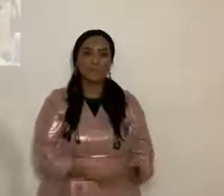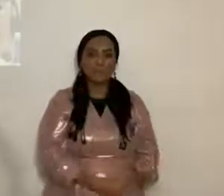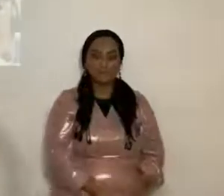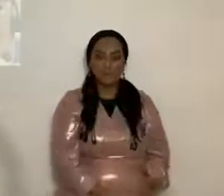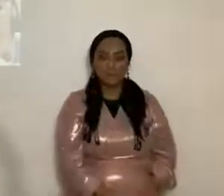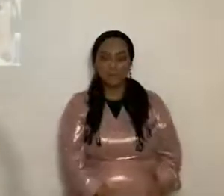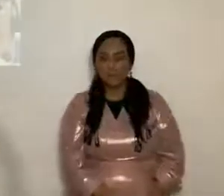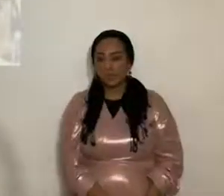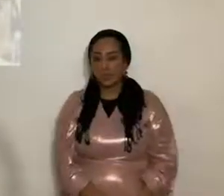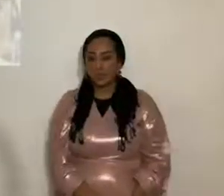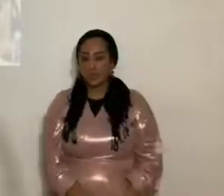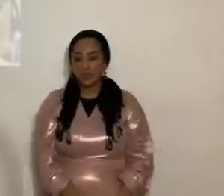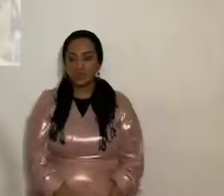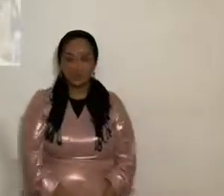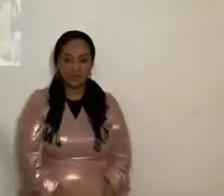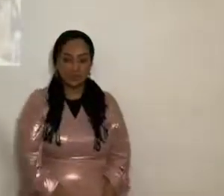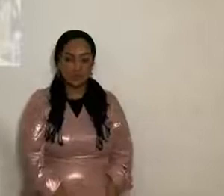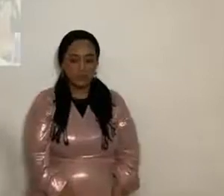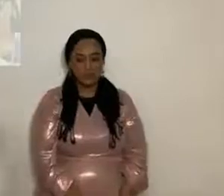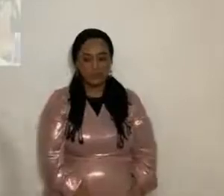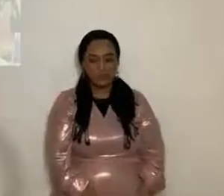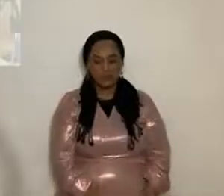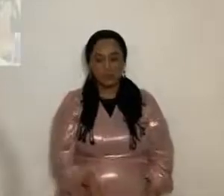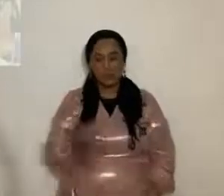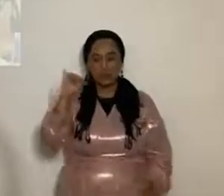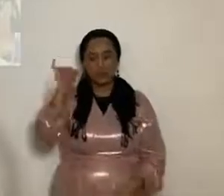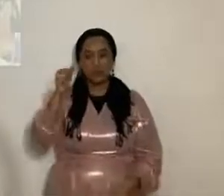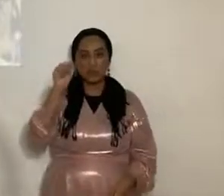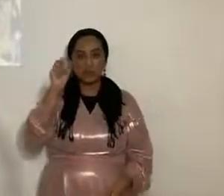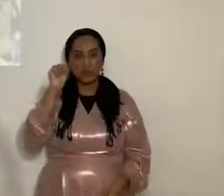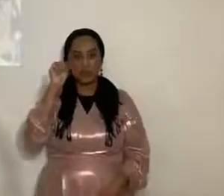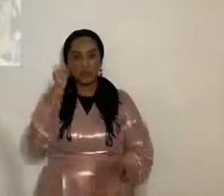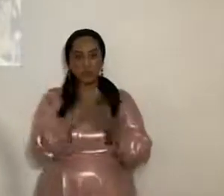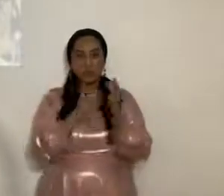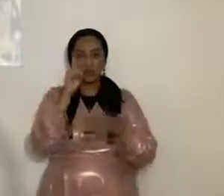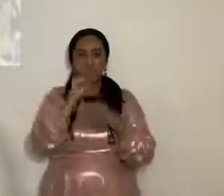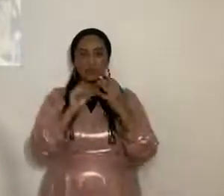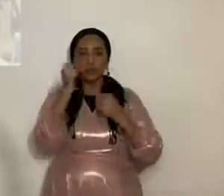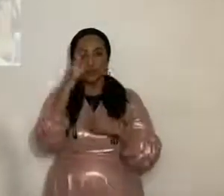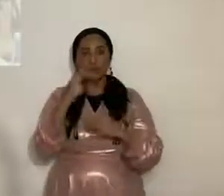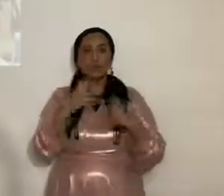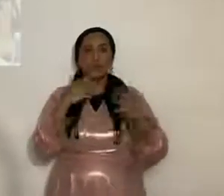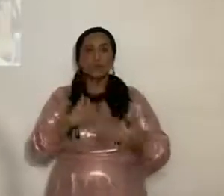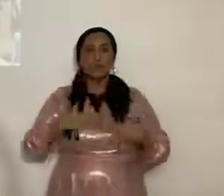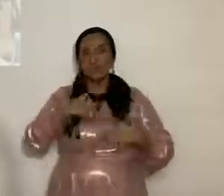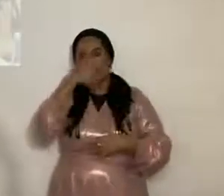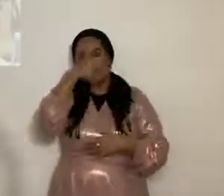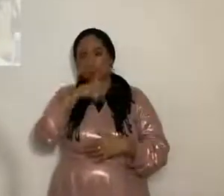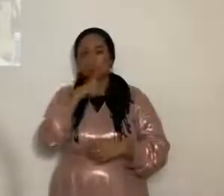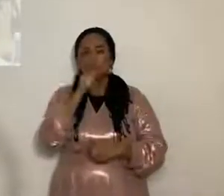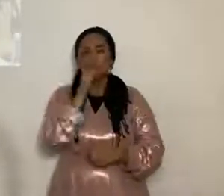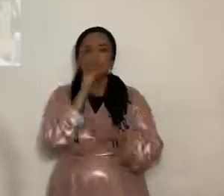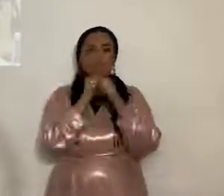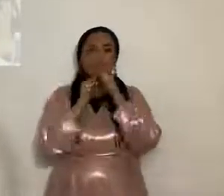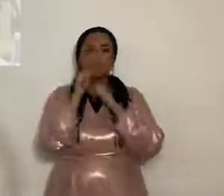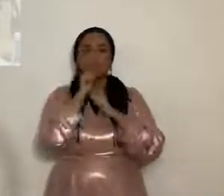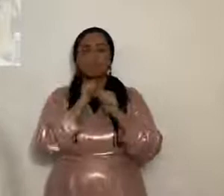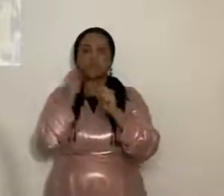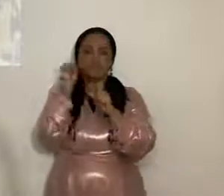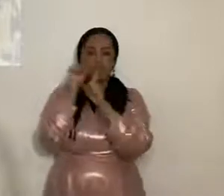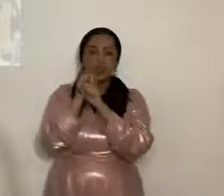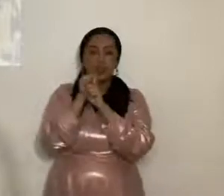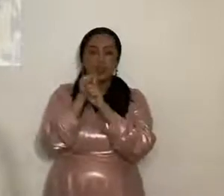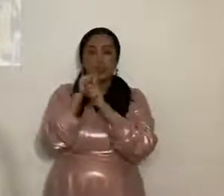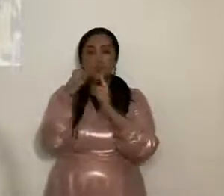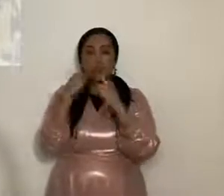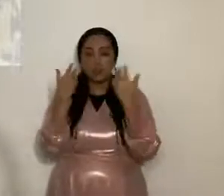aflicciones. Dice aquí, Santiago 1, verso 12. Muy dichoso el varón que soporta la tentación, porque cuando